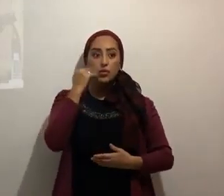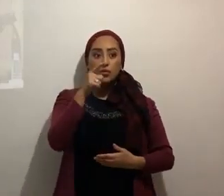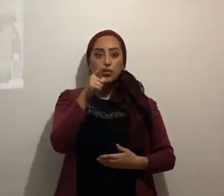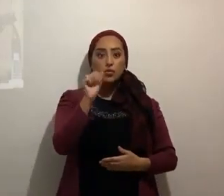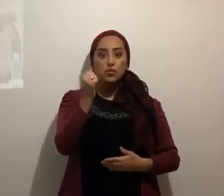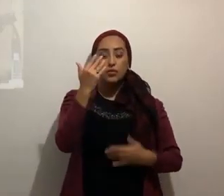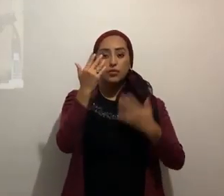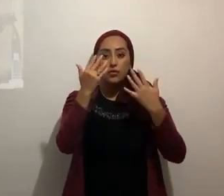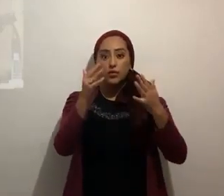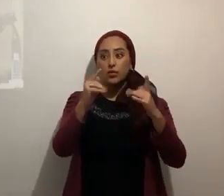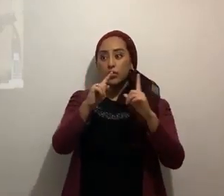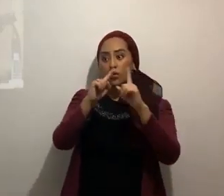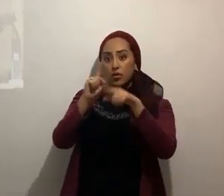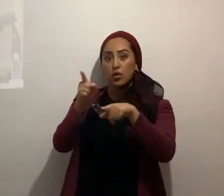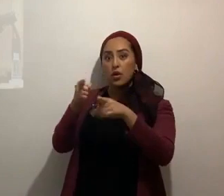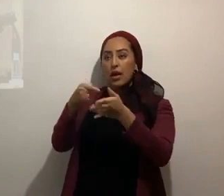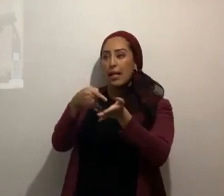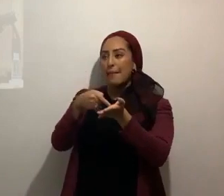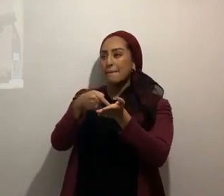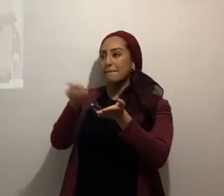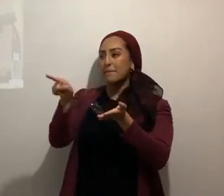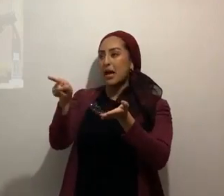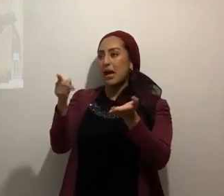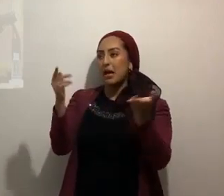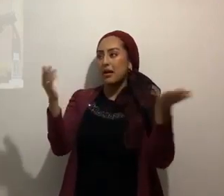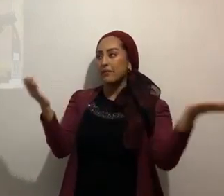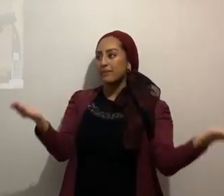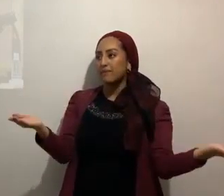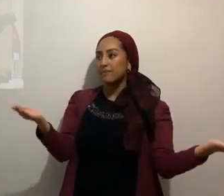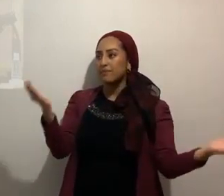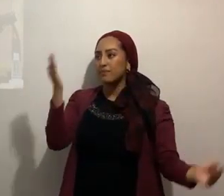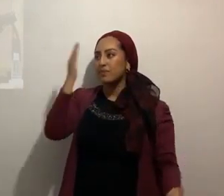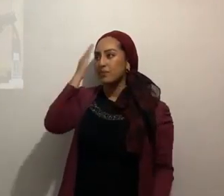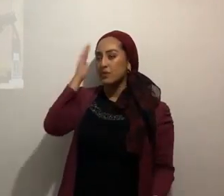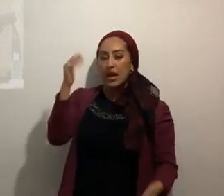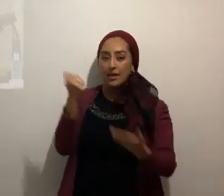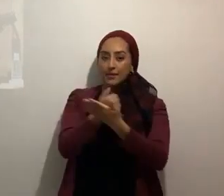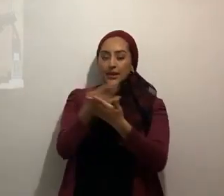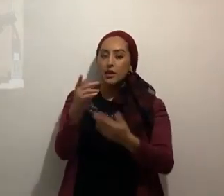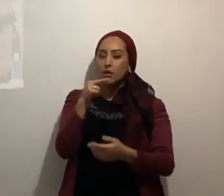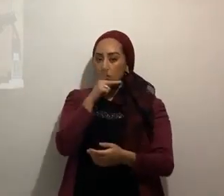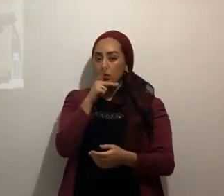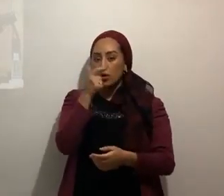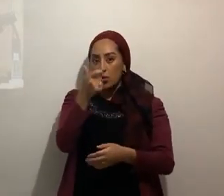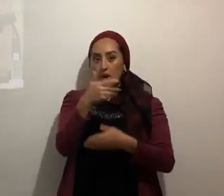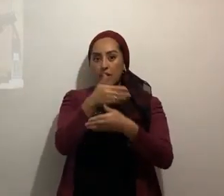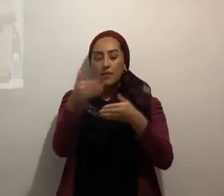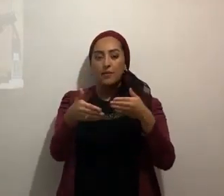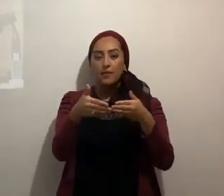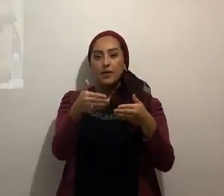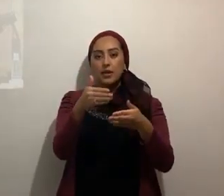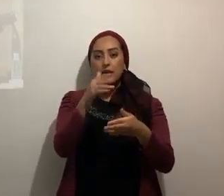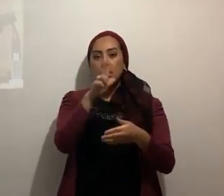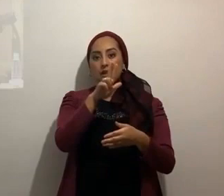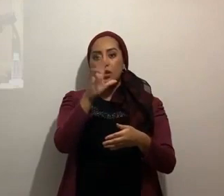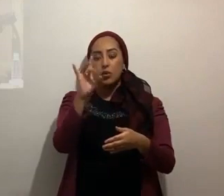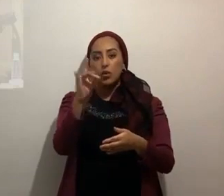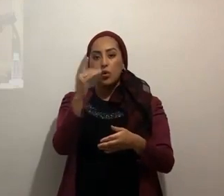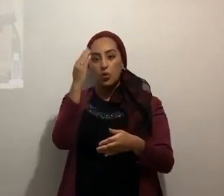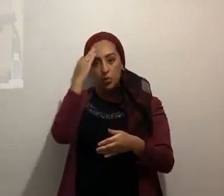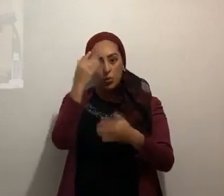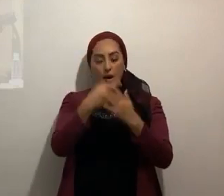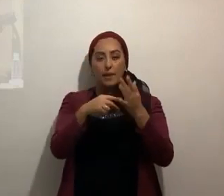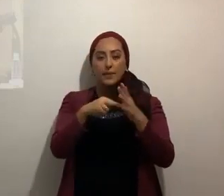de Shabbat vas y compras, no sé, todo kosher, ¿verdad? Vean recta final 38 para que sepan que es una